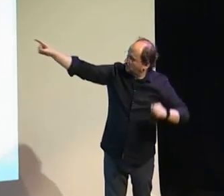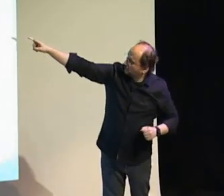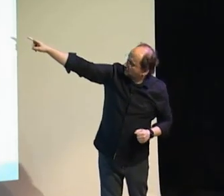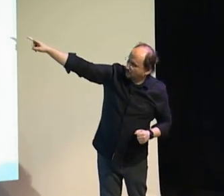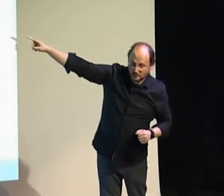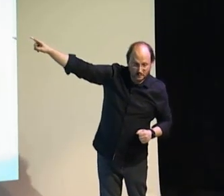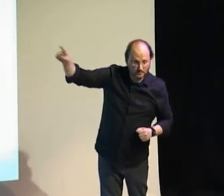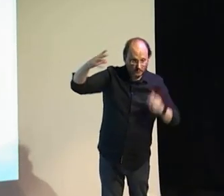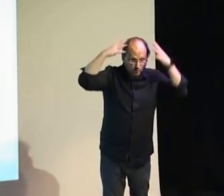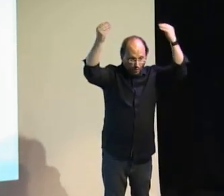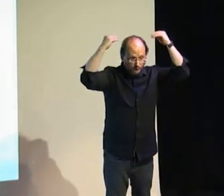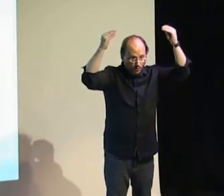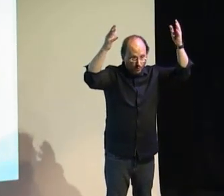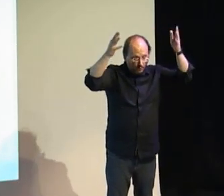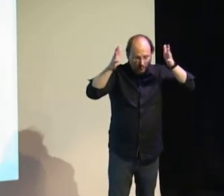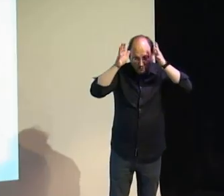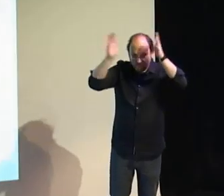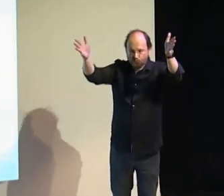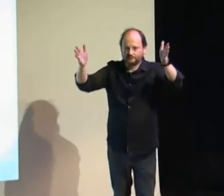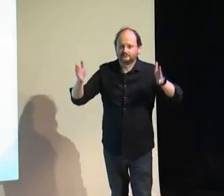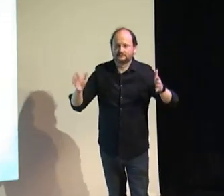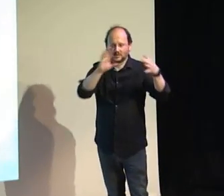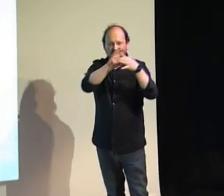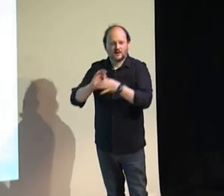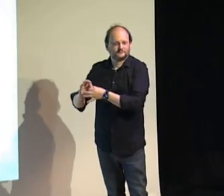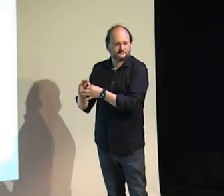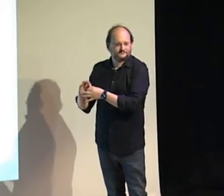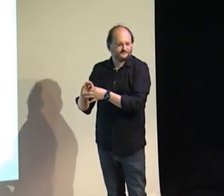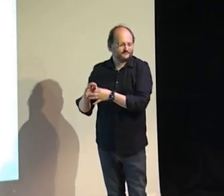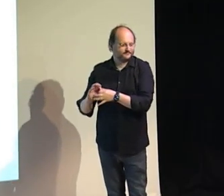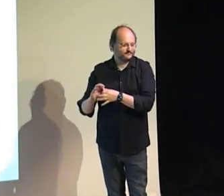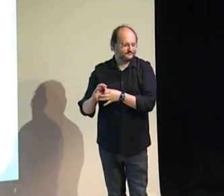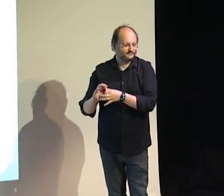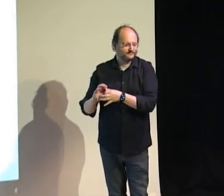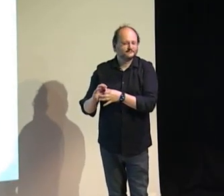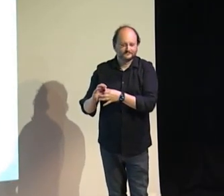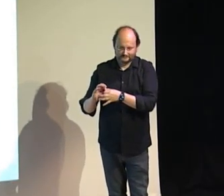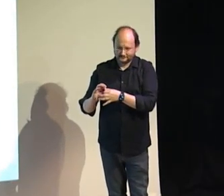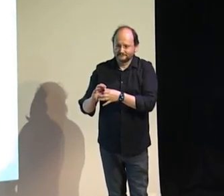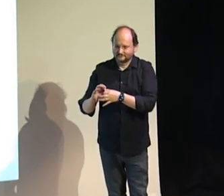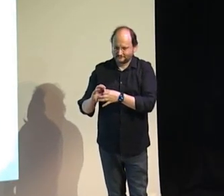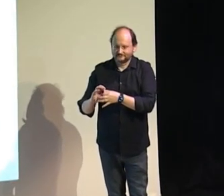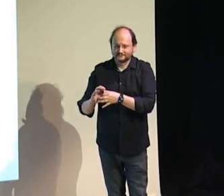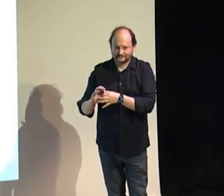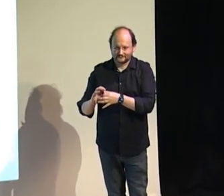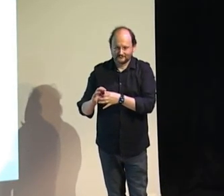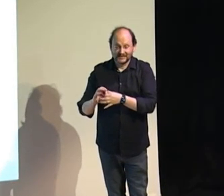cheveux qui vont dans tous les sens. Et ces cheveux qui vont dans tous les sens signifient la folie, la perte de contrôle. Et en langue des